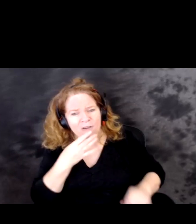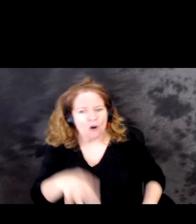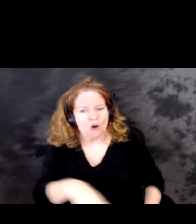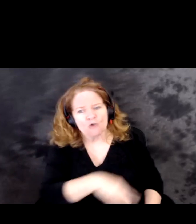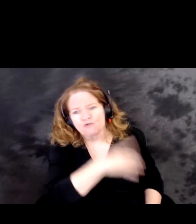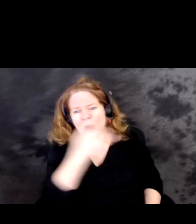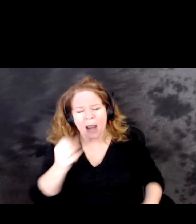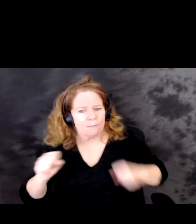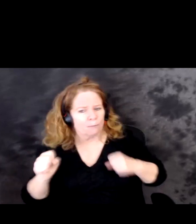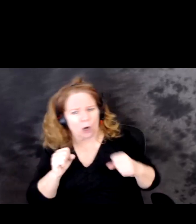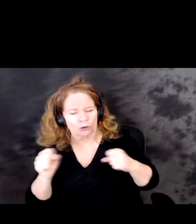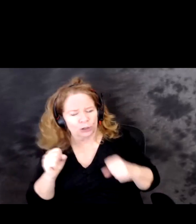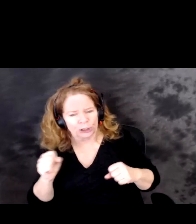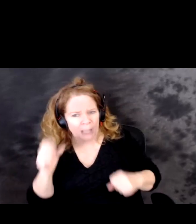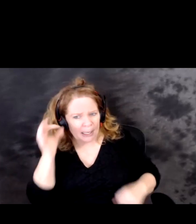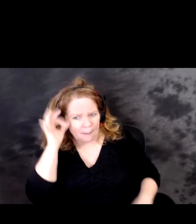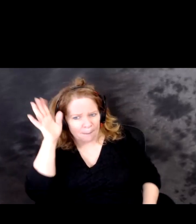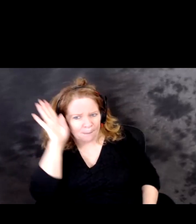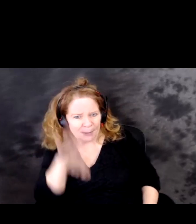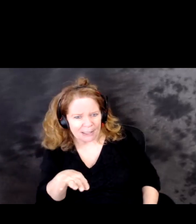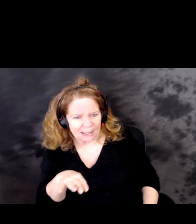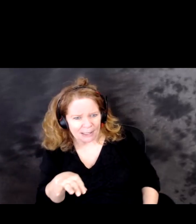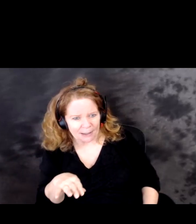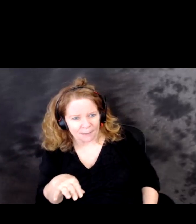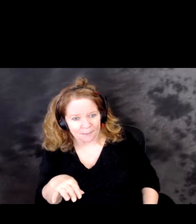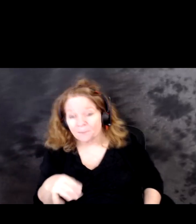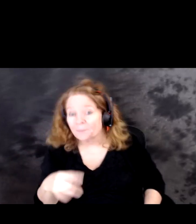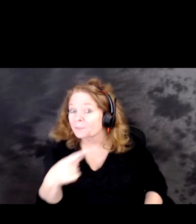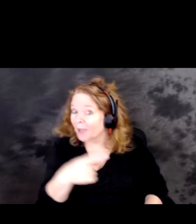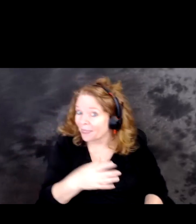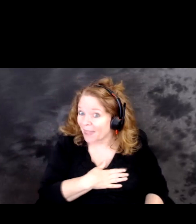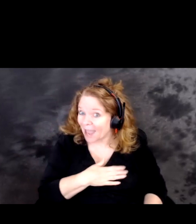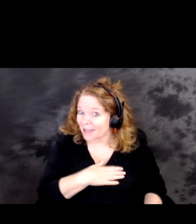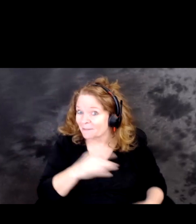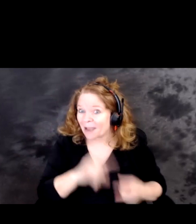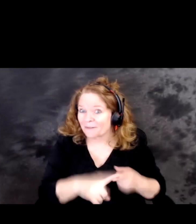abeja, la abeja Shakey